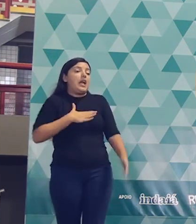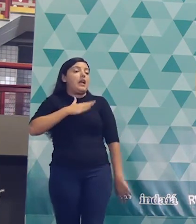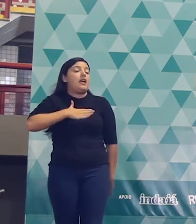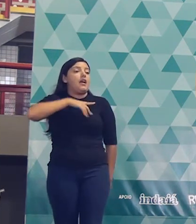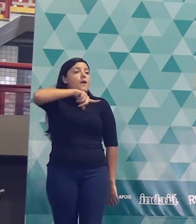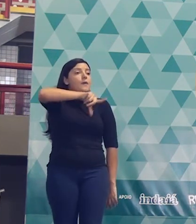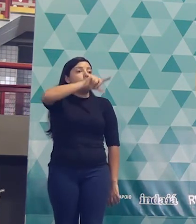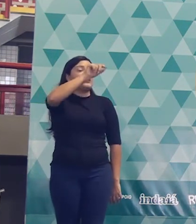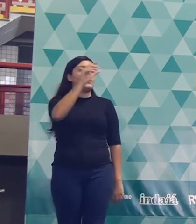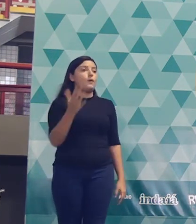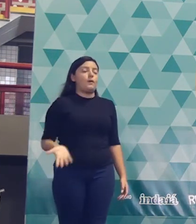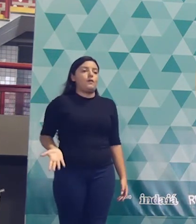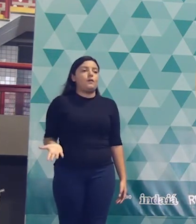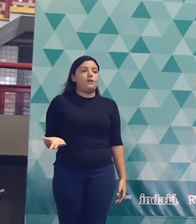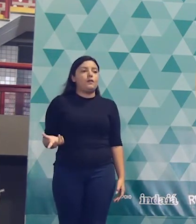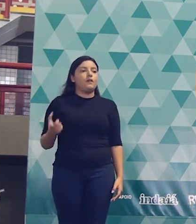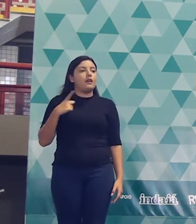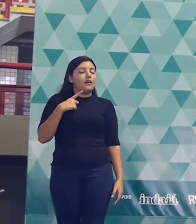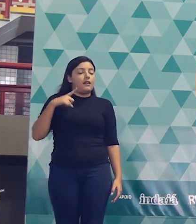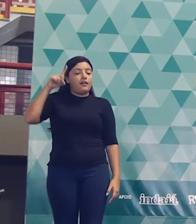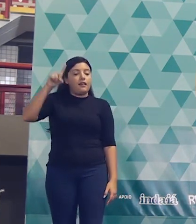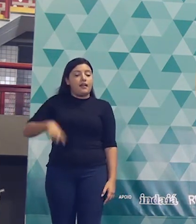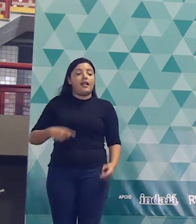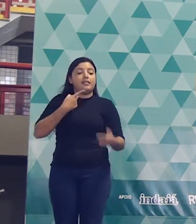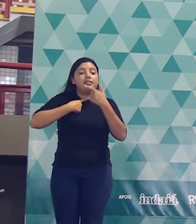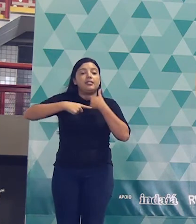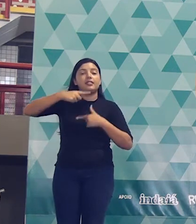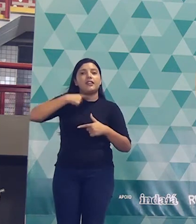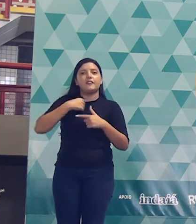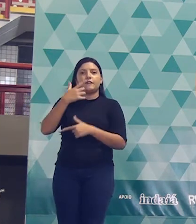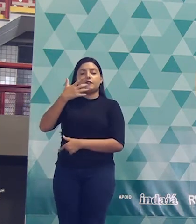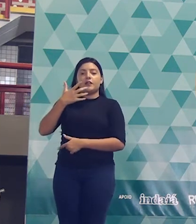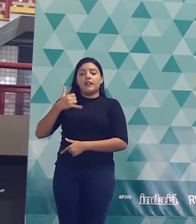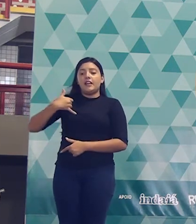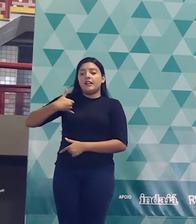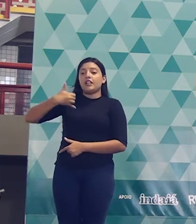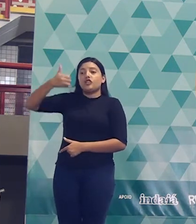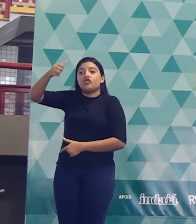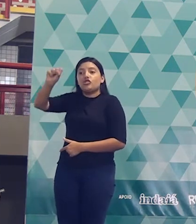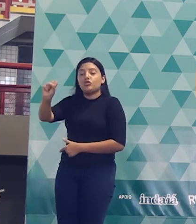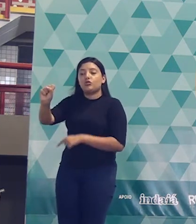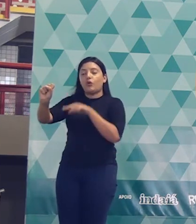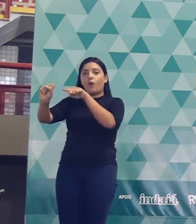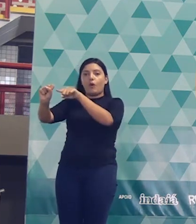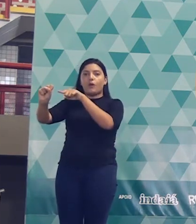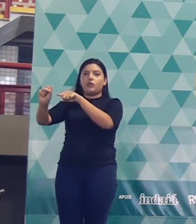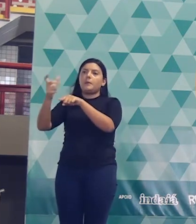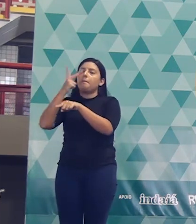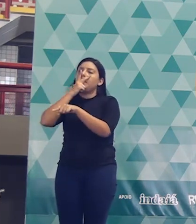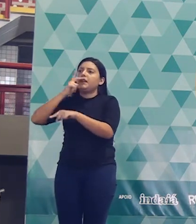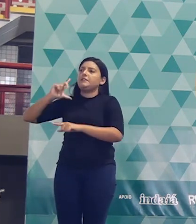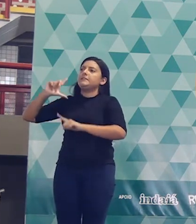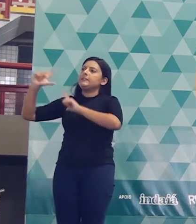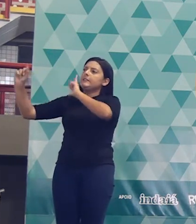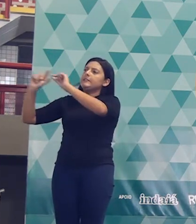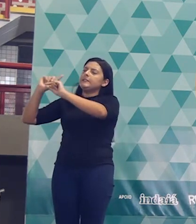Na verdade, isso aqui nada mais é do que o desejo de um jovem de 18 anos de idade de escapar da terrível doença que